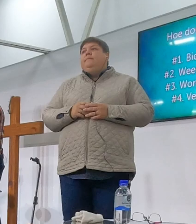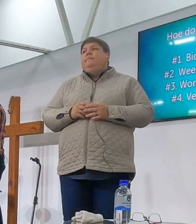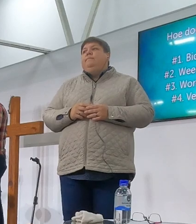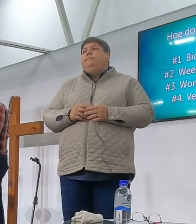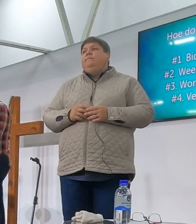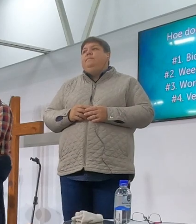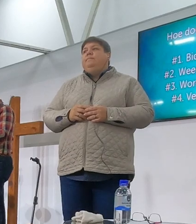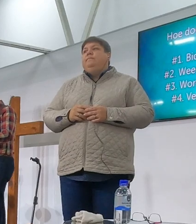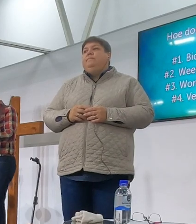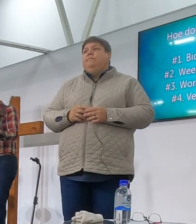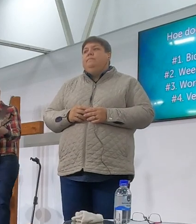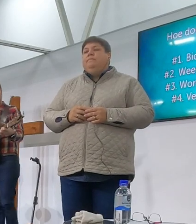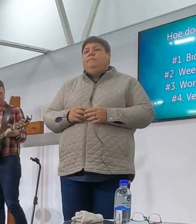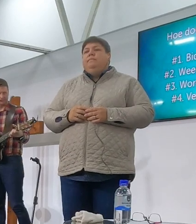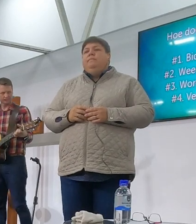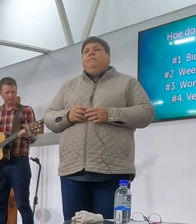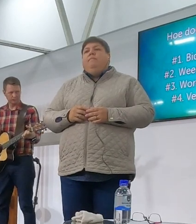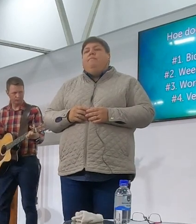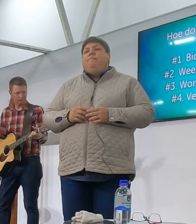Ja?